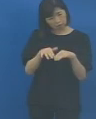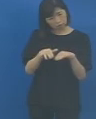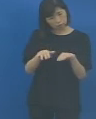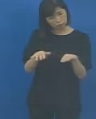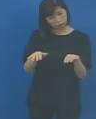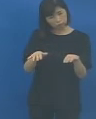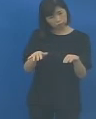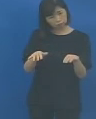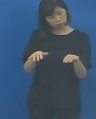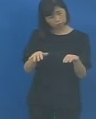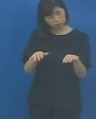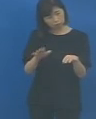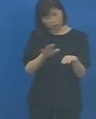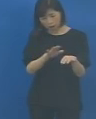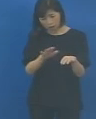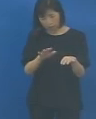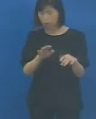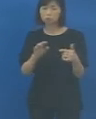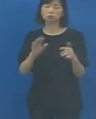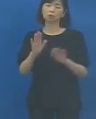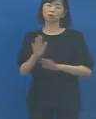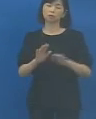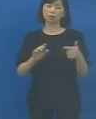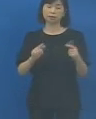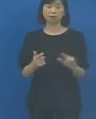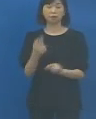では、ないかなと思います。